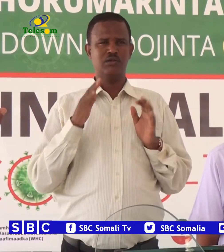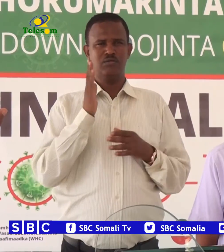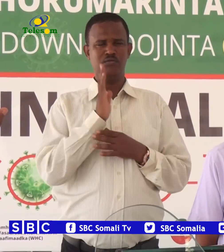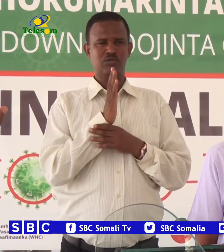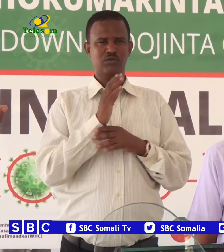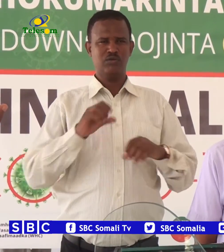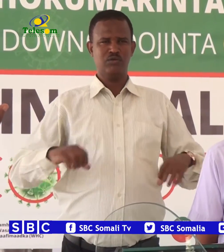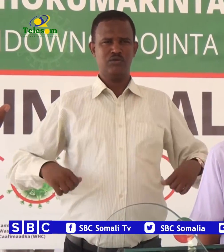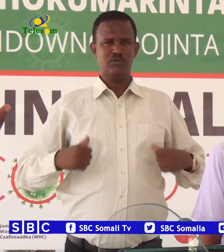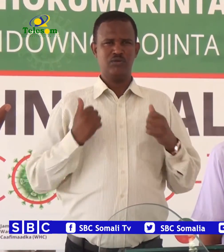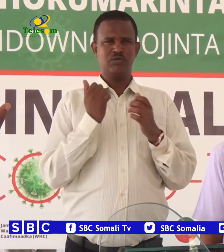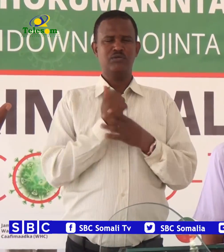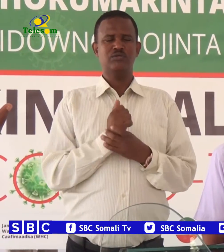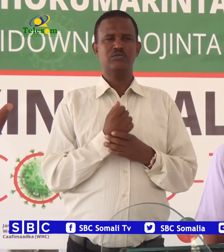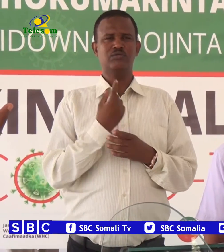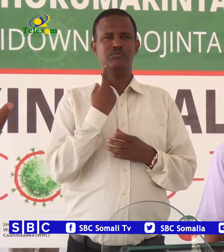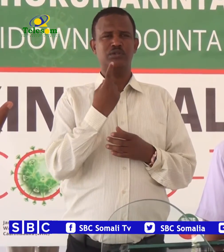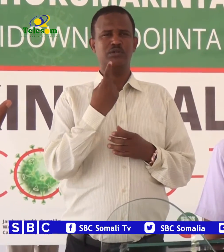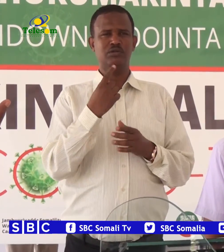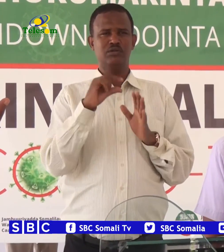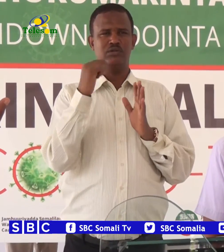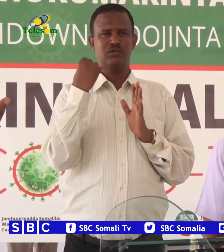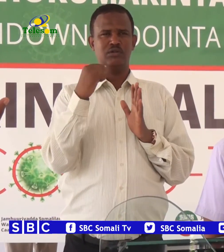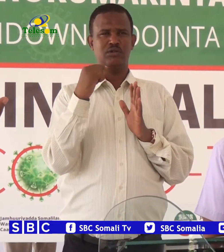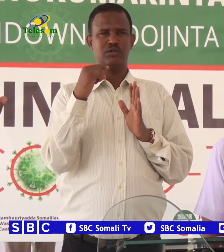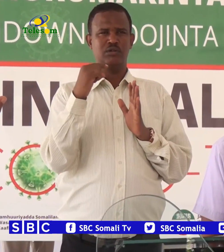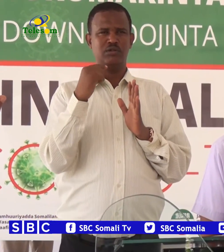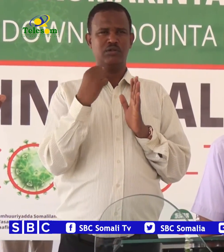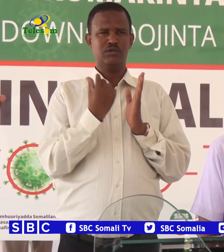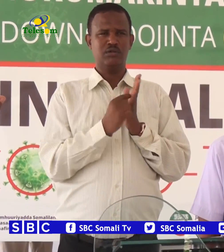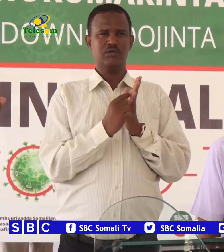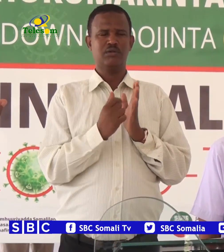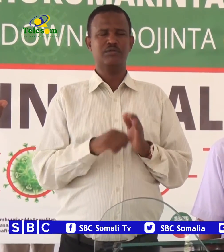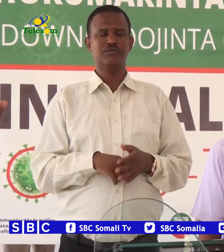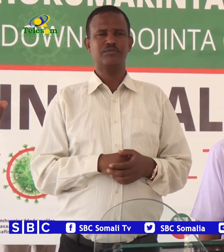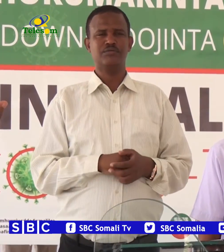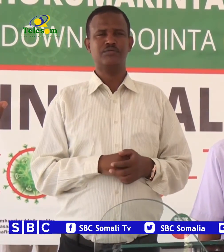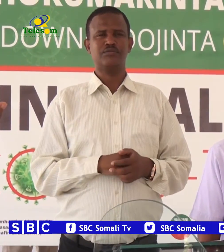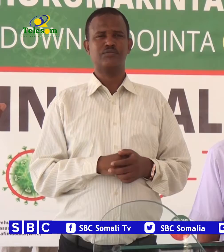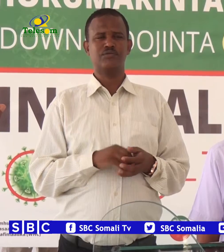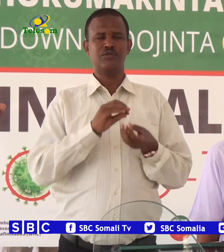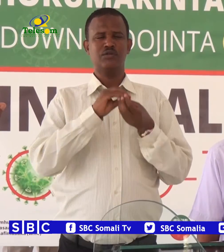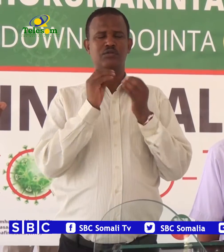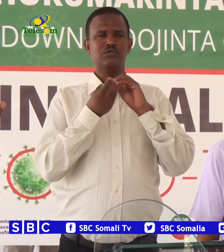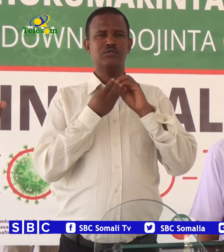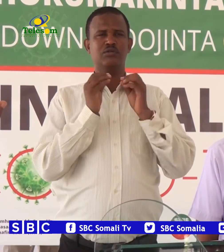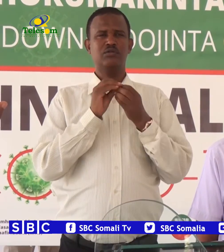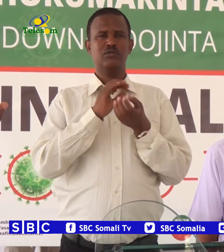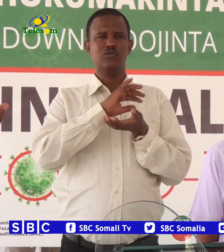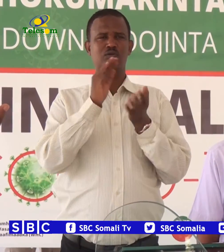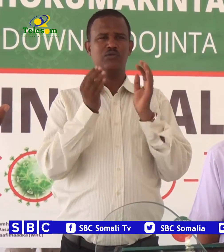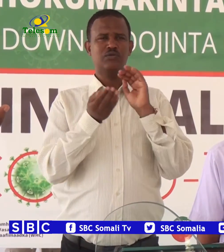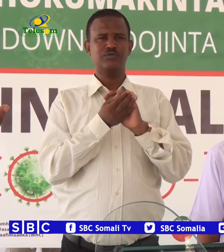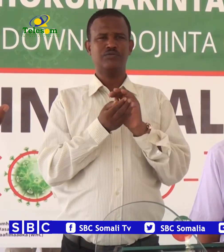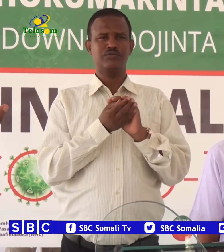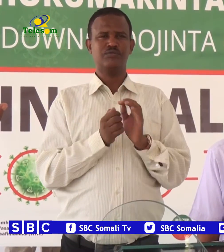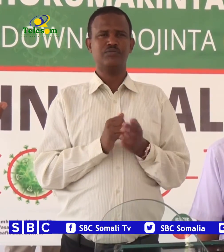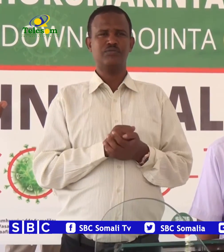Gabiri tirada guud ee cudurka laga helay marka la isku wada geeyo